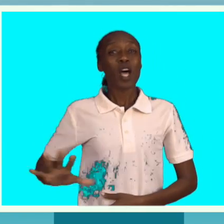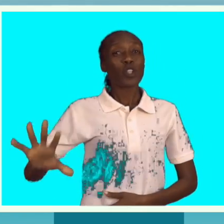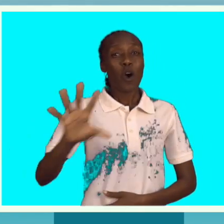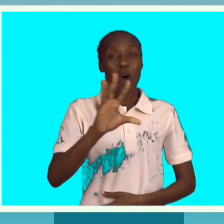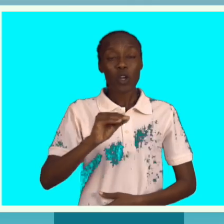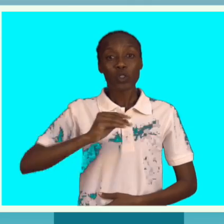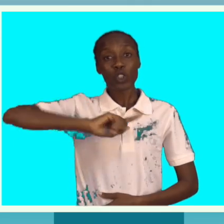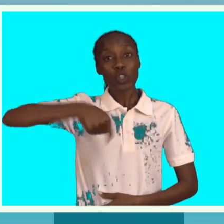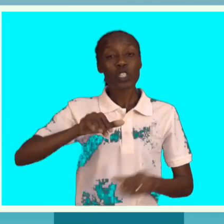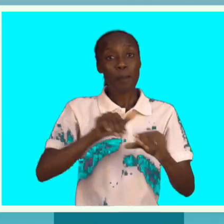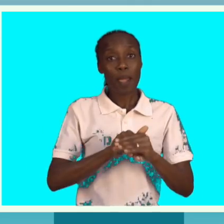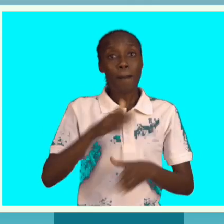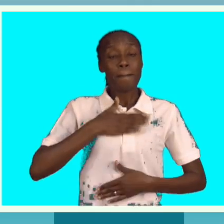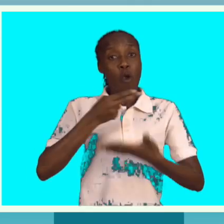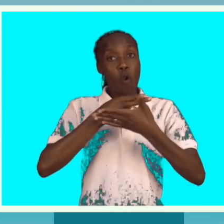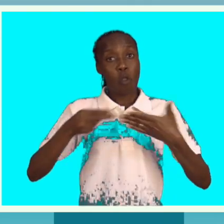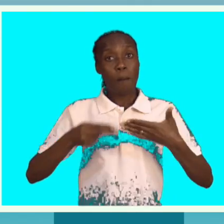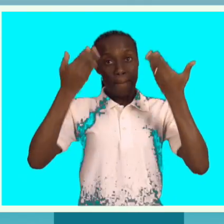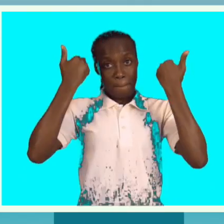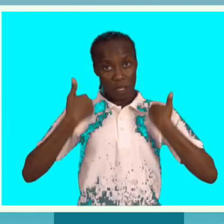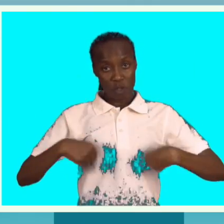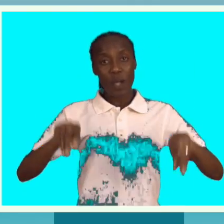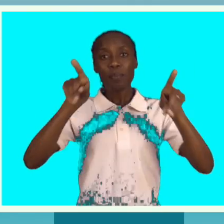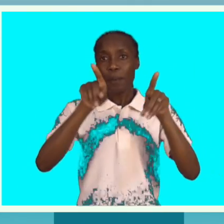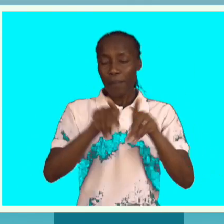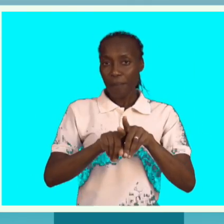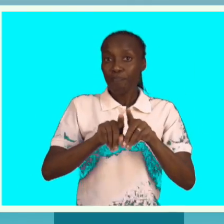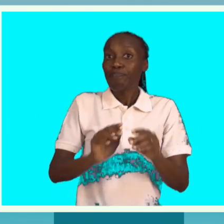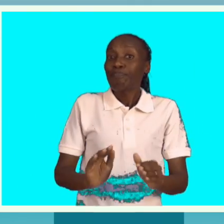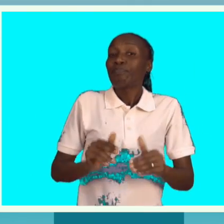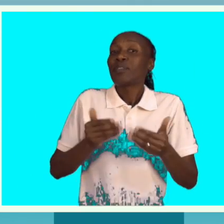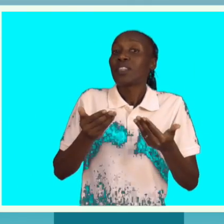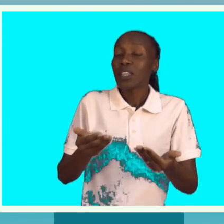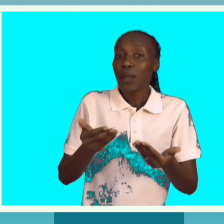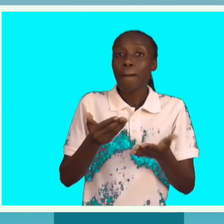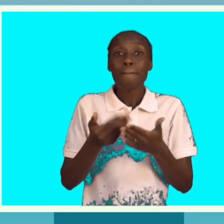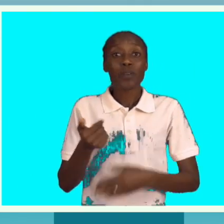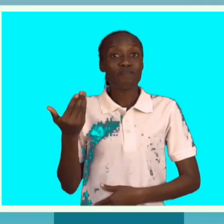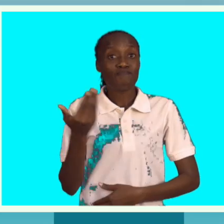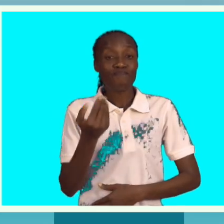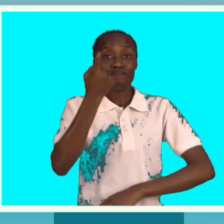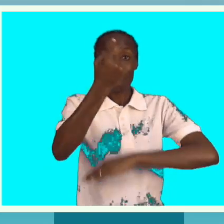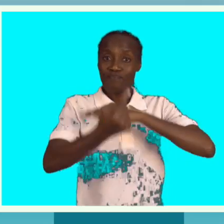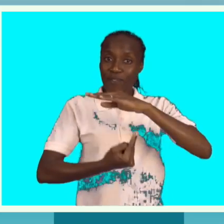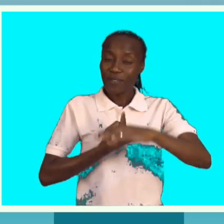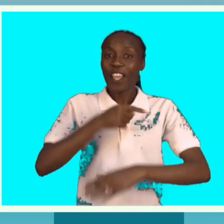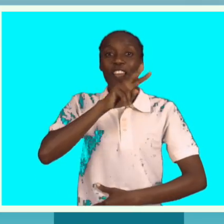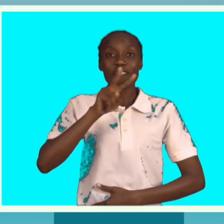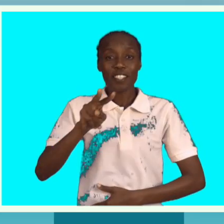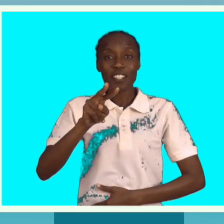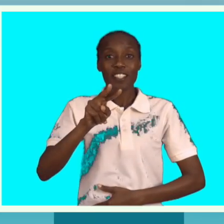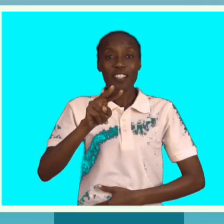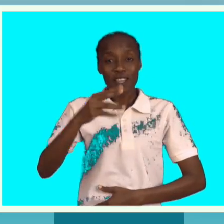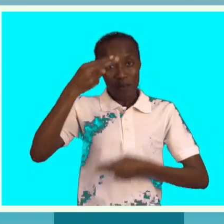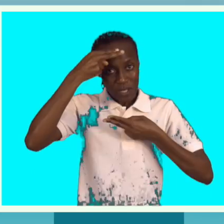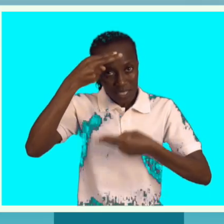membros, e em meu nome principal também, de virtude de, há quando que a visita da sua silêncio, a